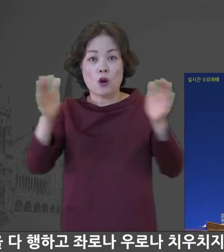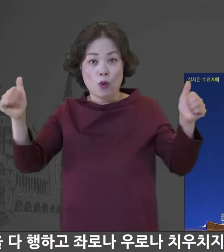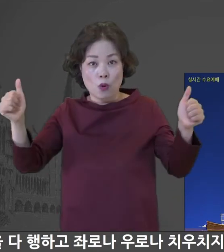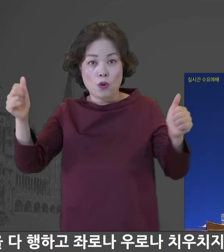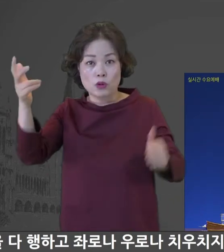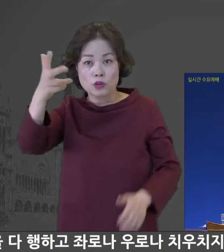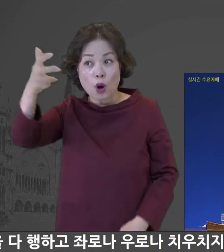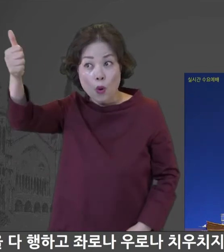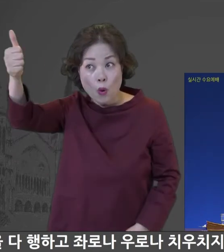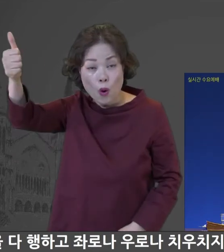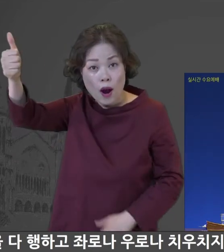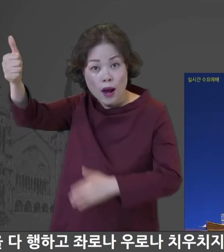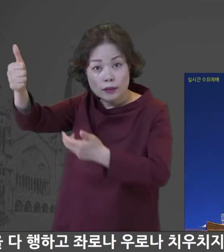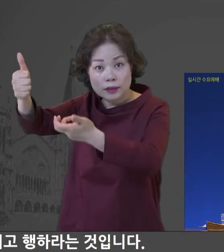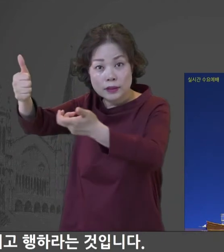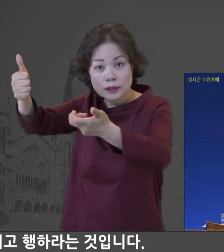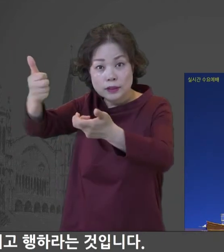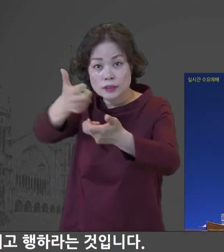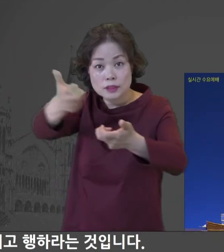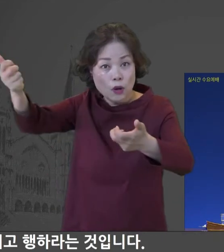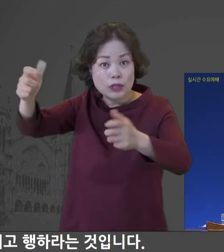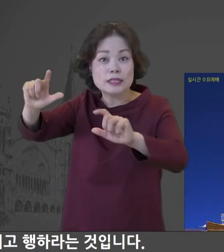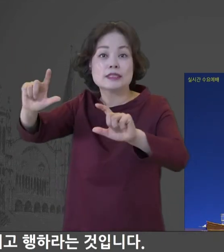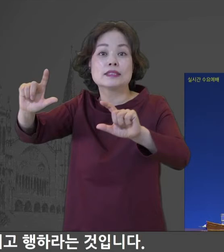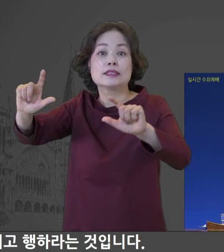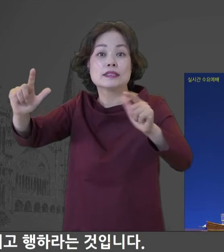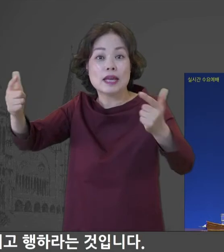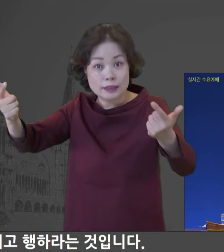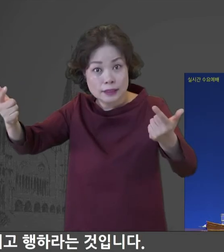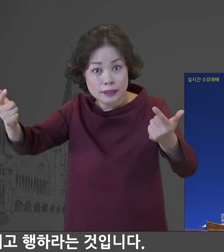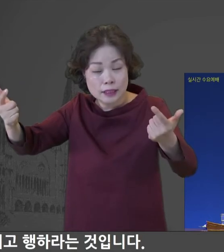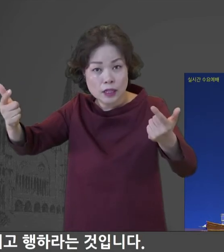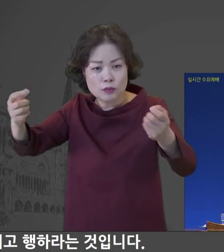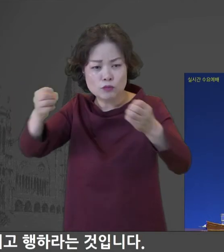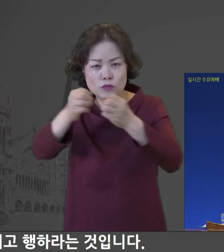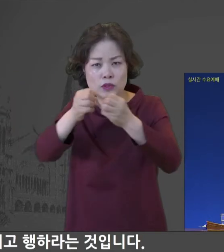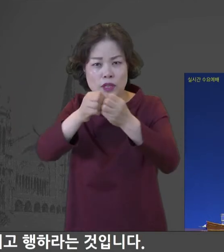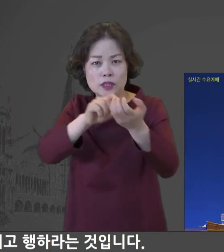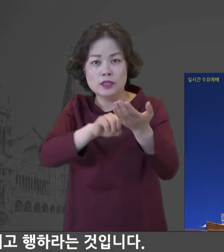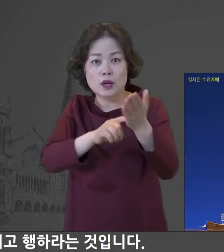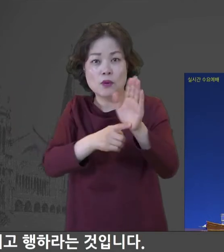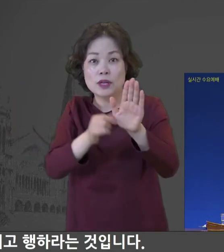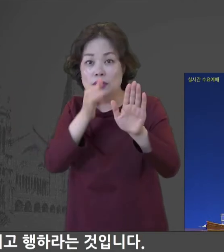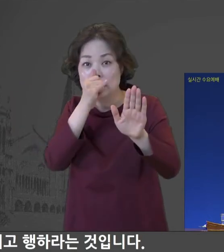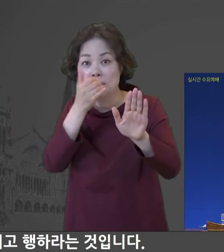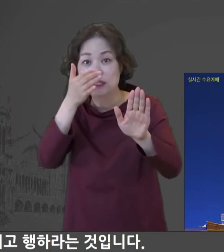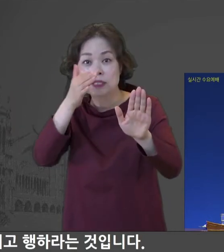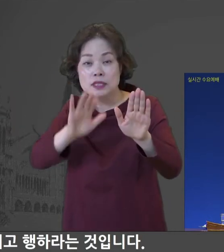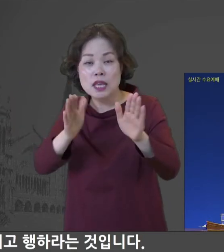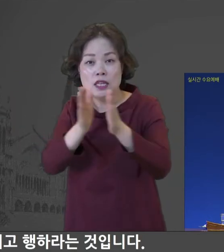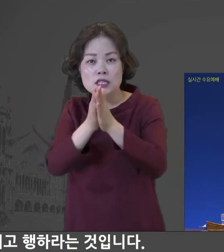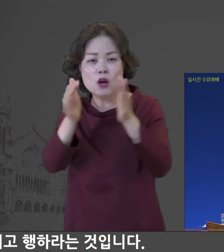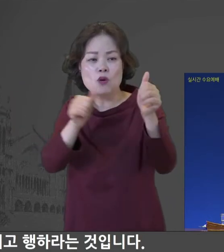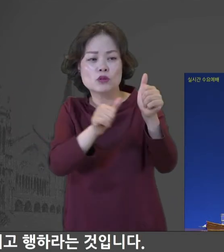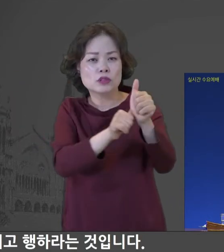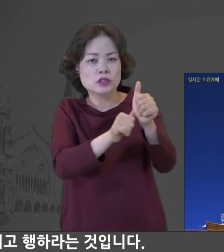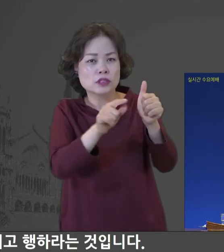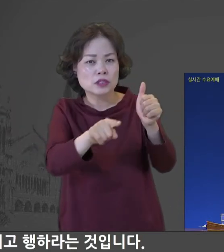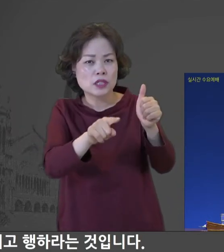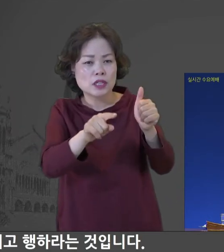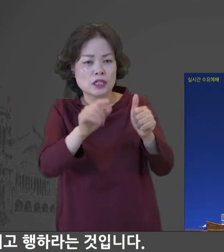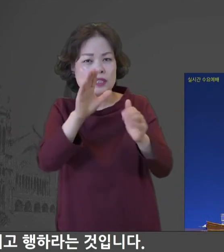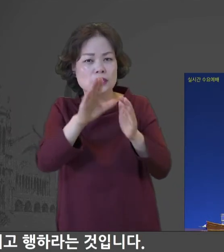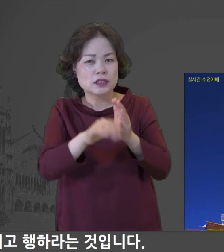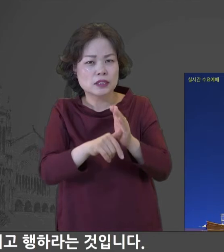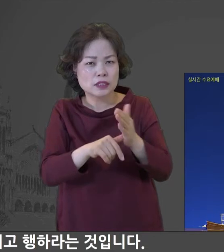있습니다. 하나님이 떠나지 않는다, 여호와가 떠나지 않는다라는 문장들이 많이 있는데, 아마 여호수아가 이 동사를 들었을